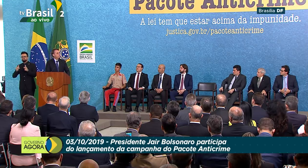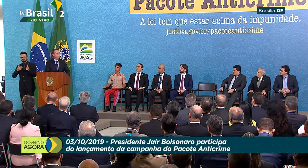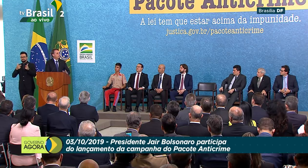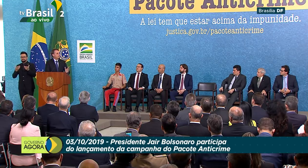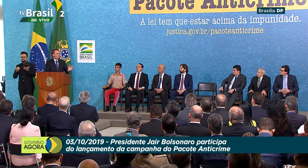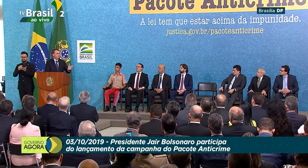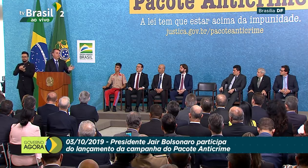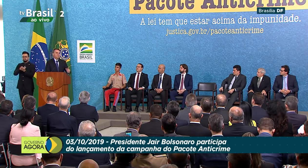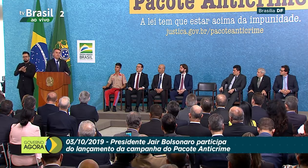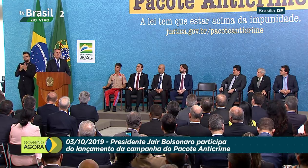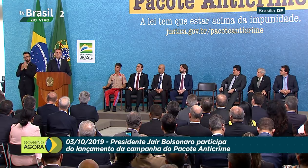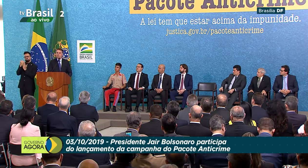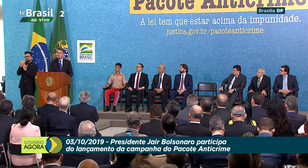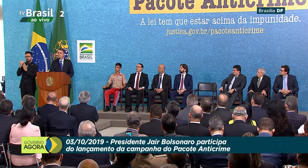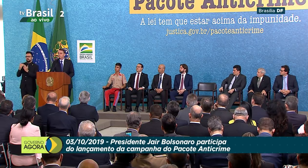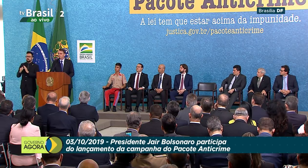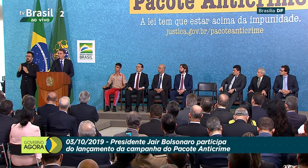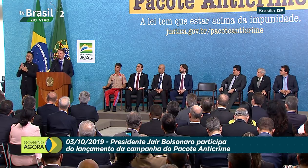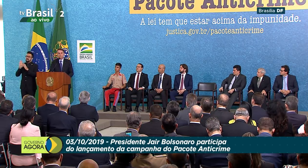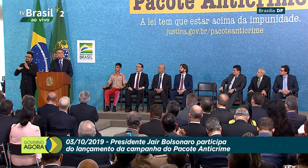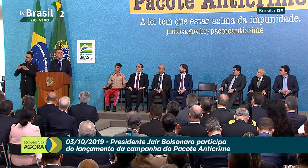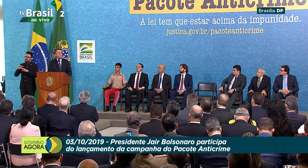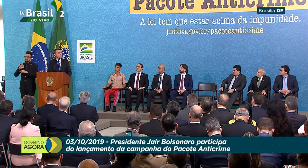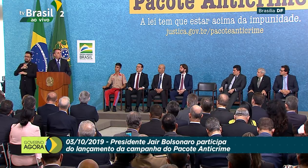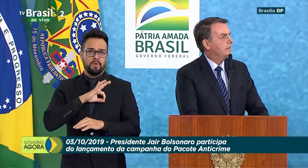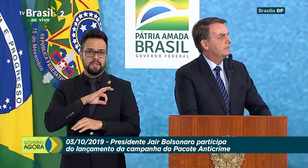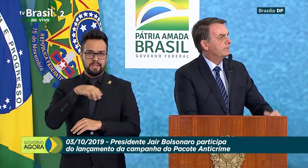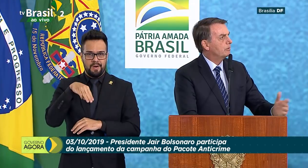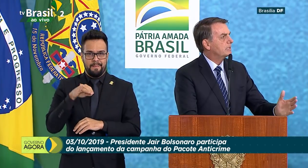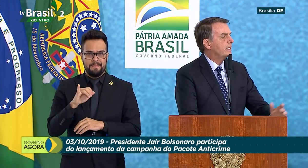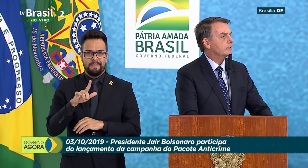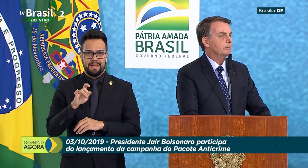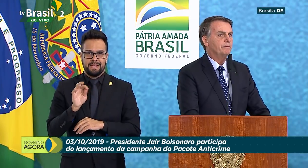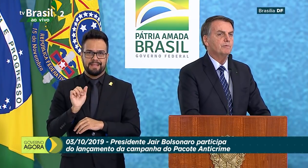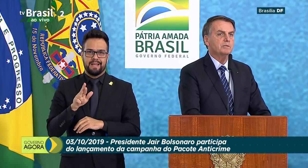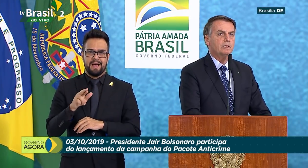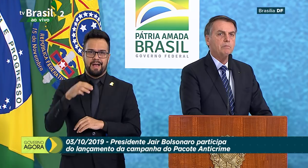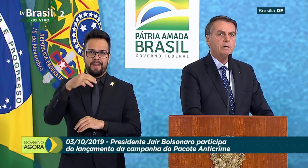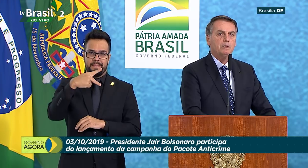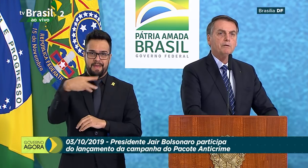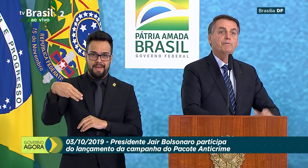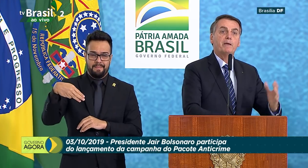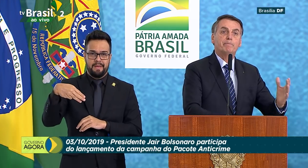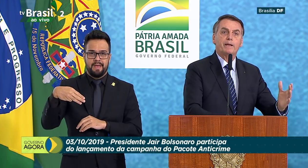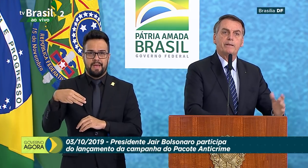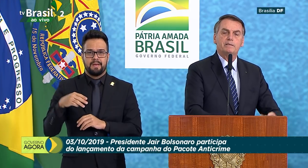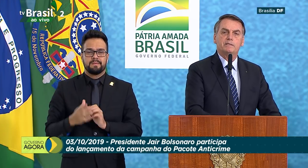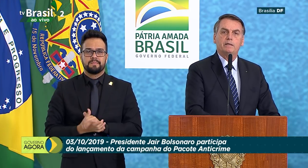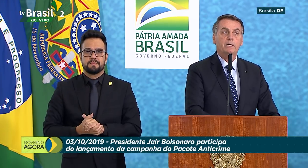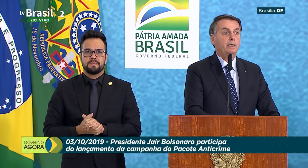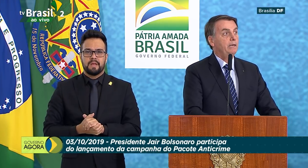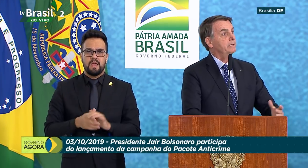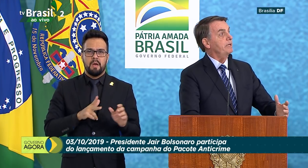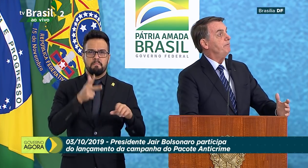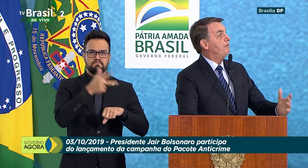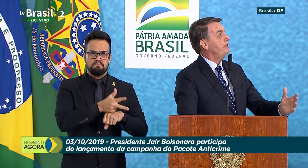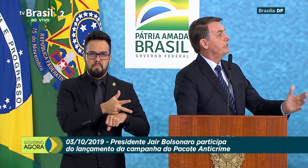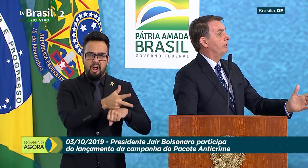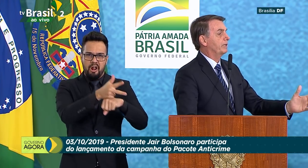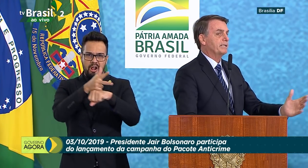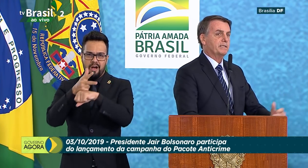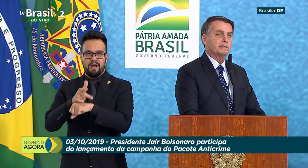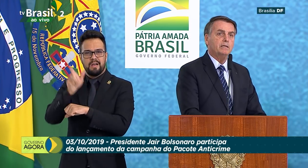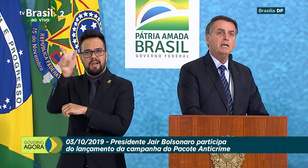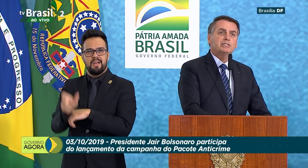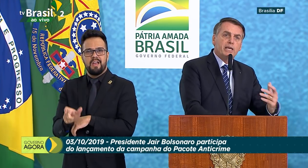gente vê que um policial militar, que é mais conhecido, se alçado para uma função e vem a imprensa dizer ele tem